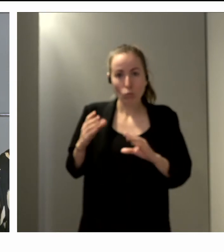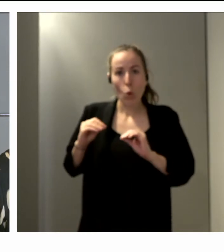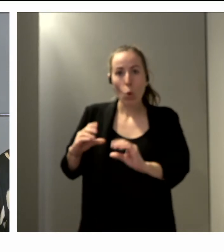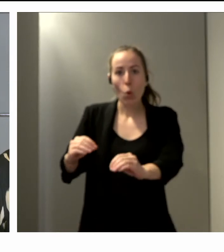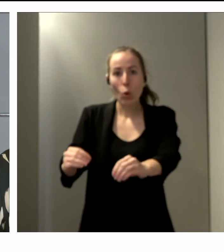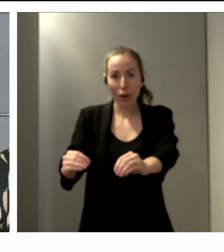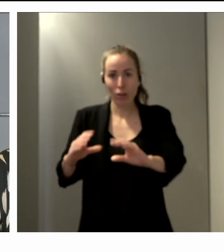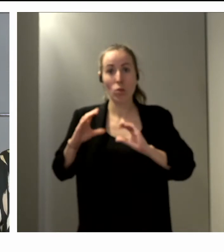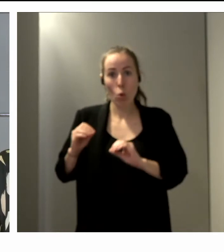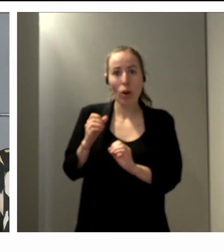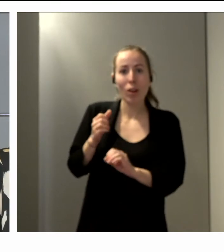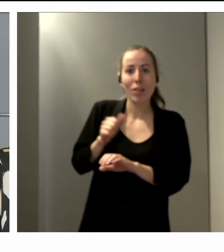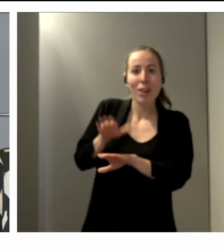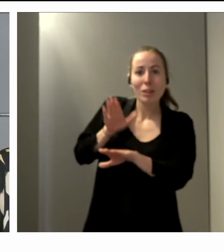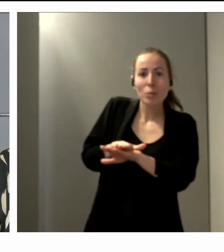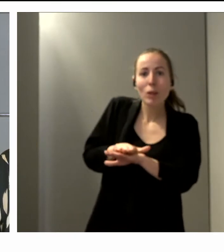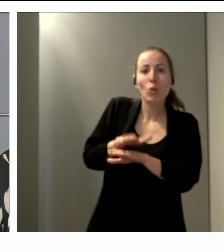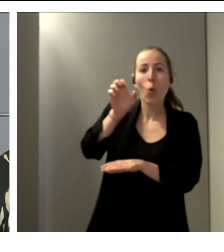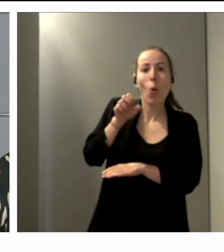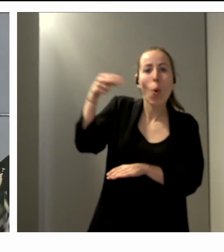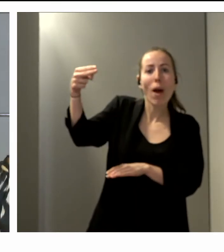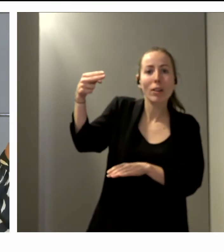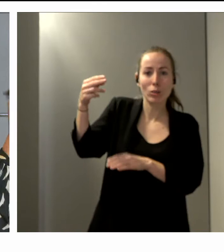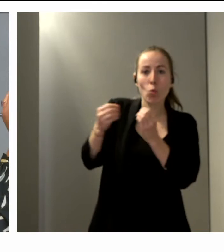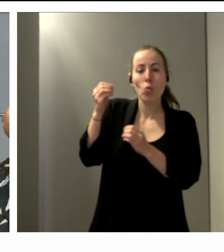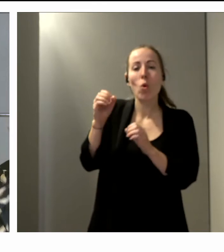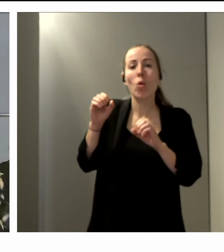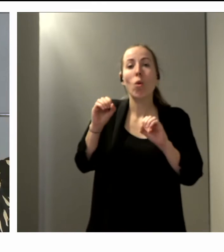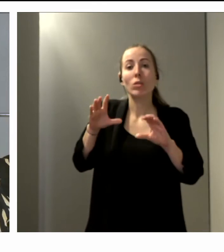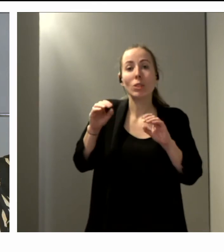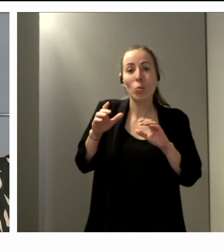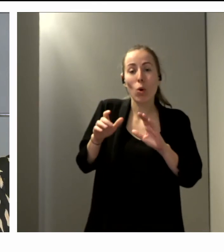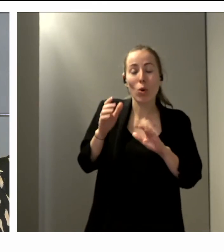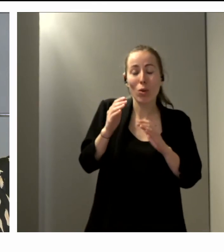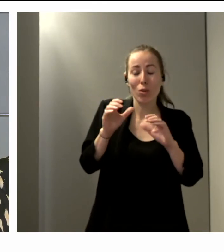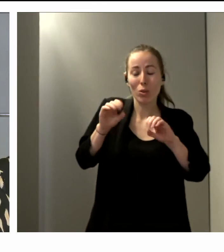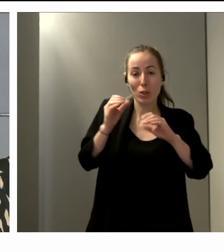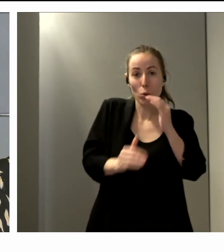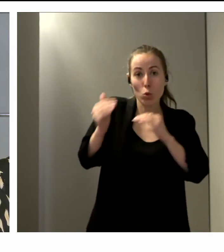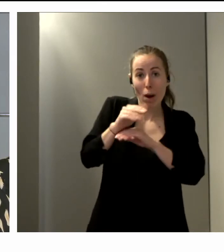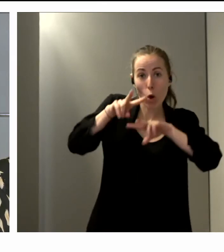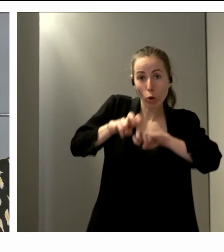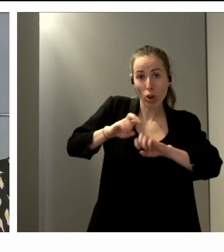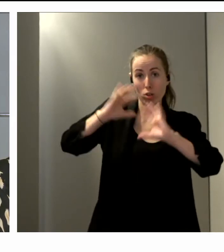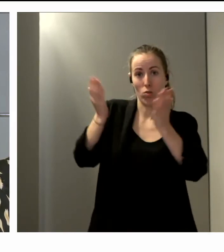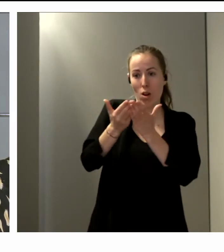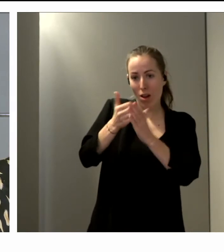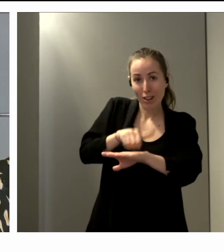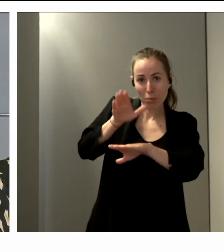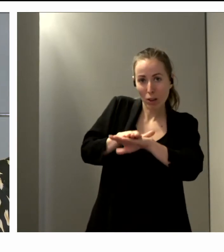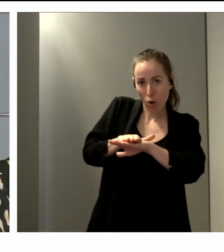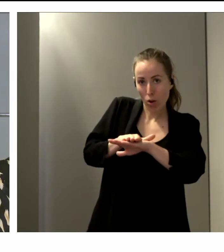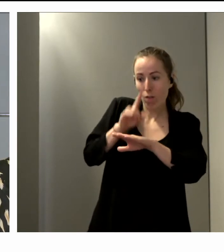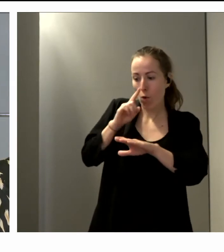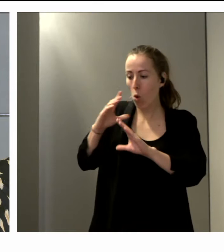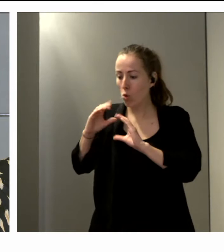porté par les inspections générales de l'éducation nationale, de l'enseignement supérieur et de la recherche, pour qu'on puisse voir là où